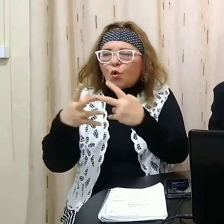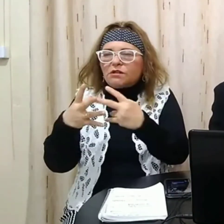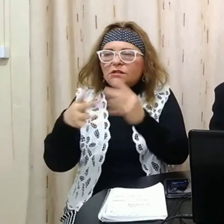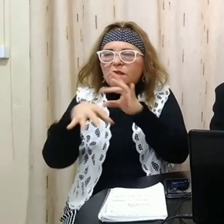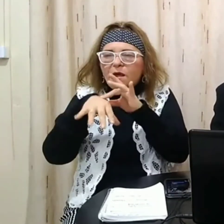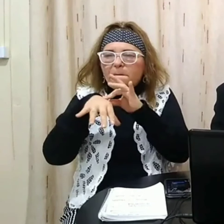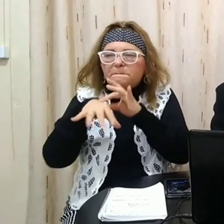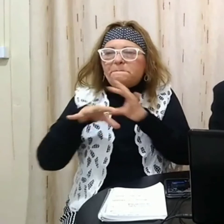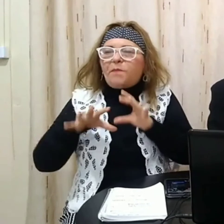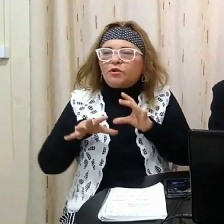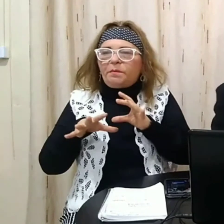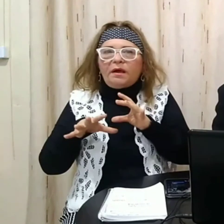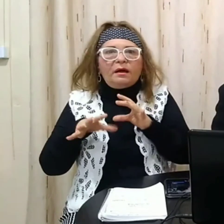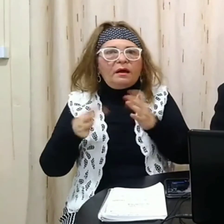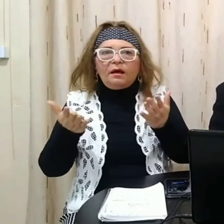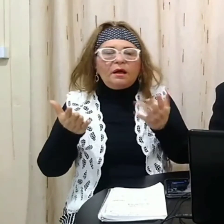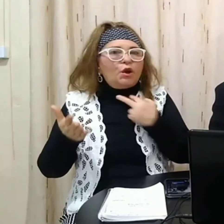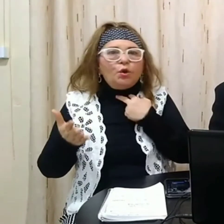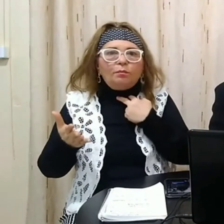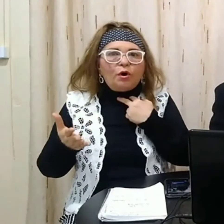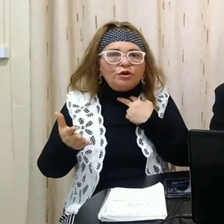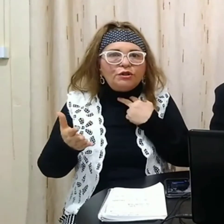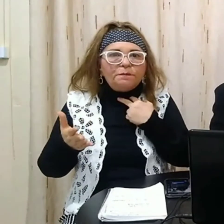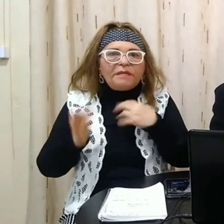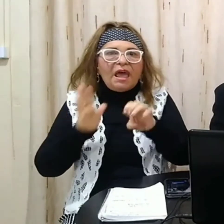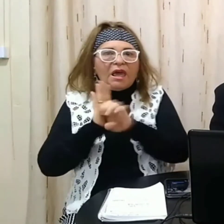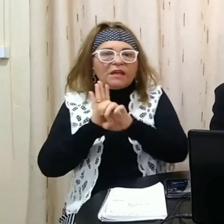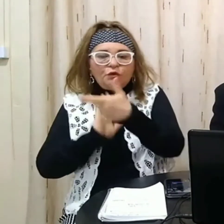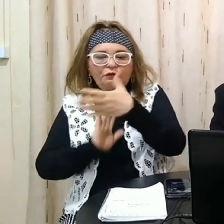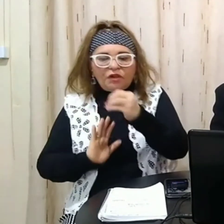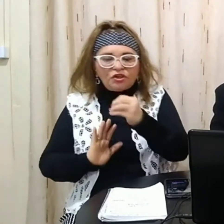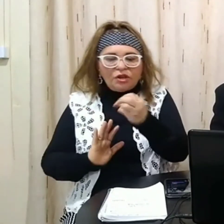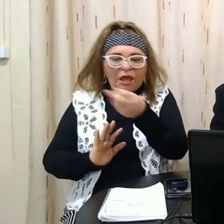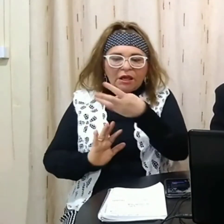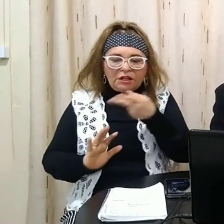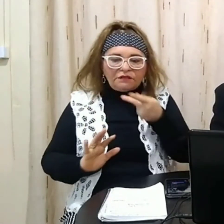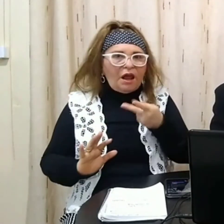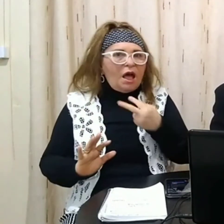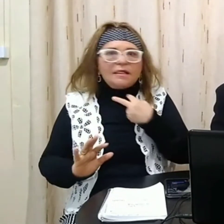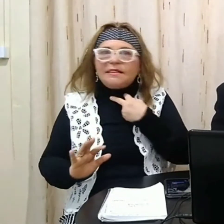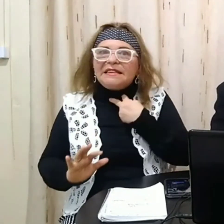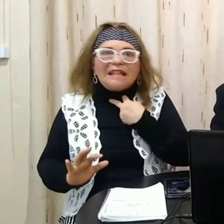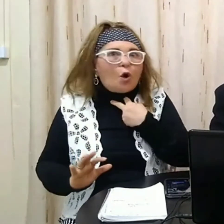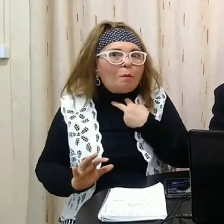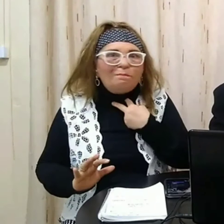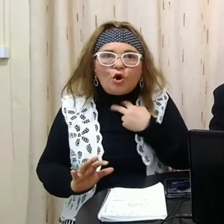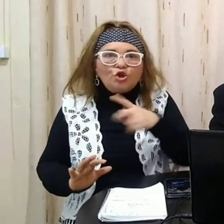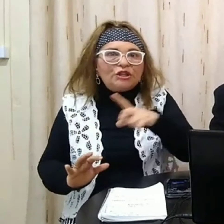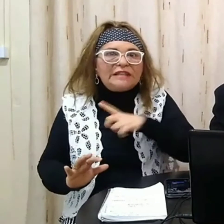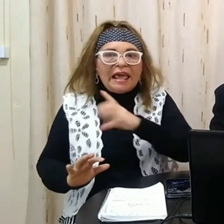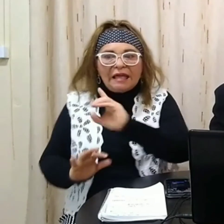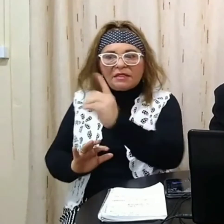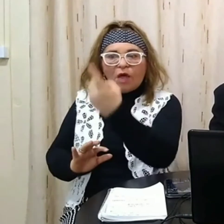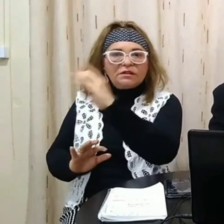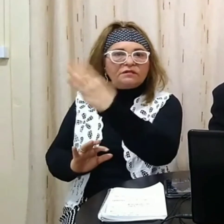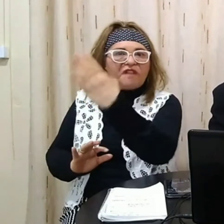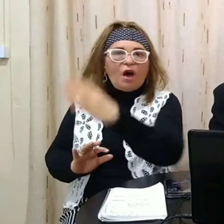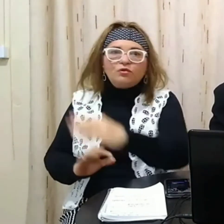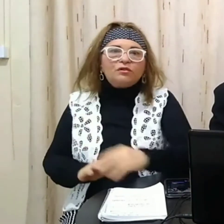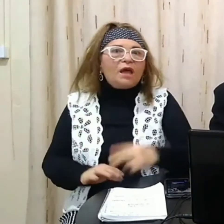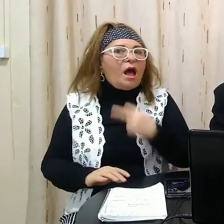vida. Êxodo capítulo 20, verso 3 diz: não terás outros deuses diante de mim.